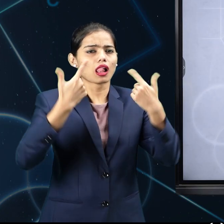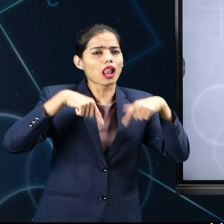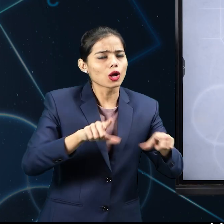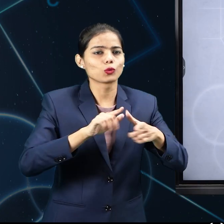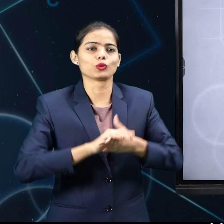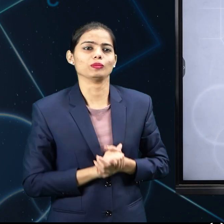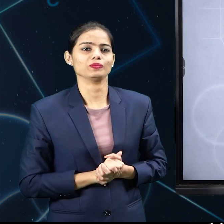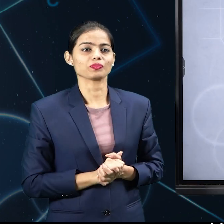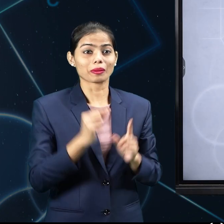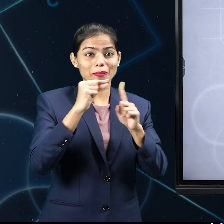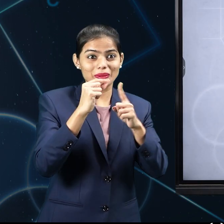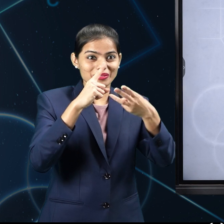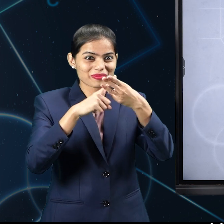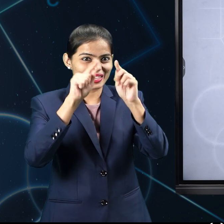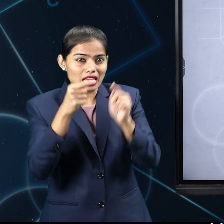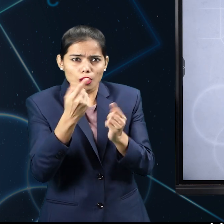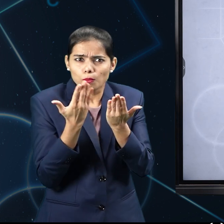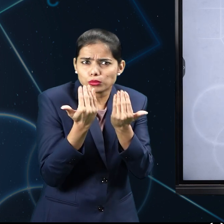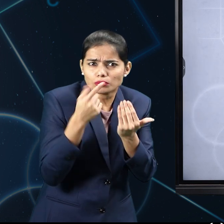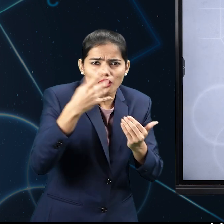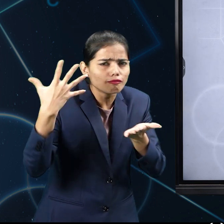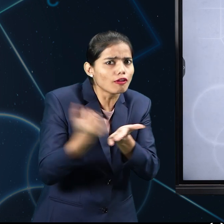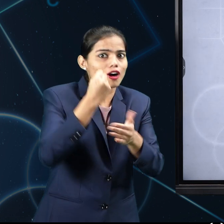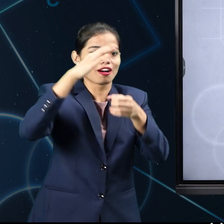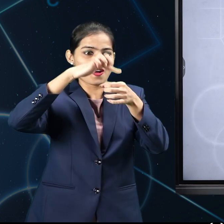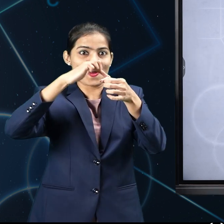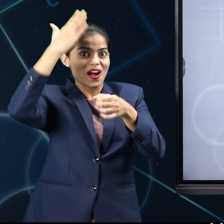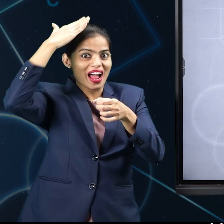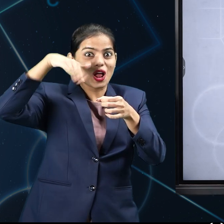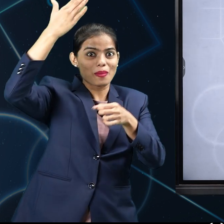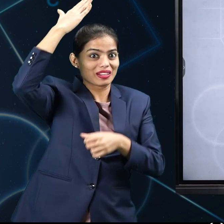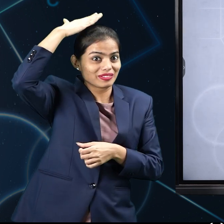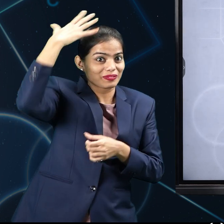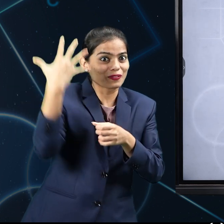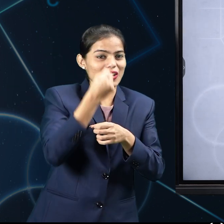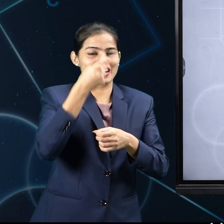मानूया P × E = हेड्स येण्याची संभाव्यता.